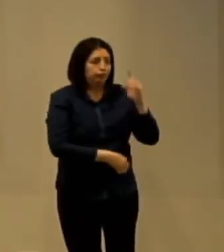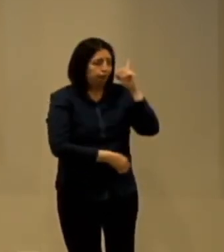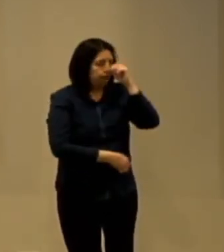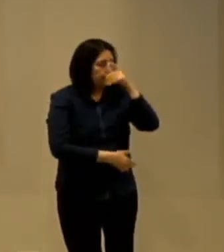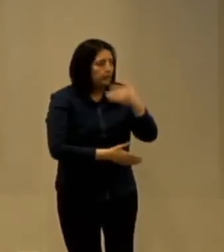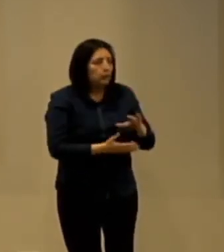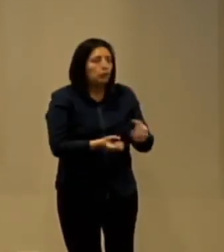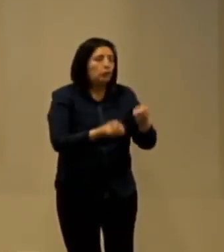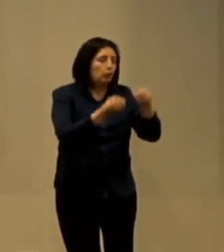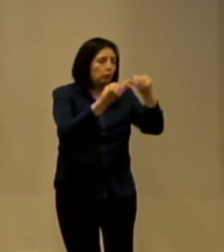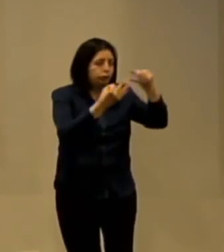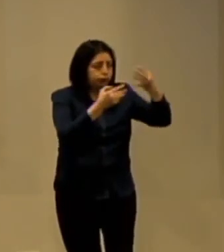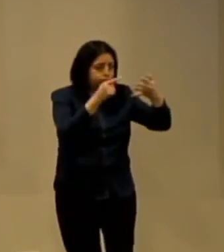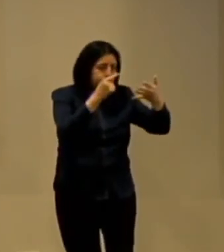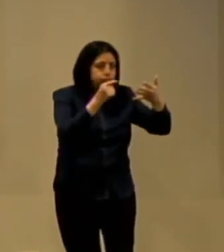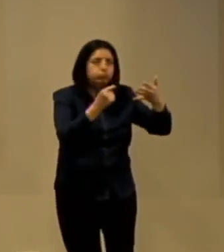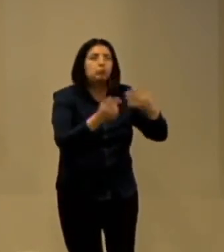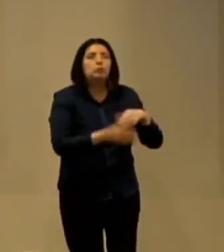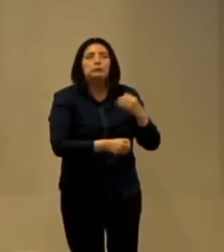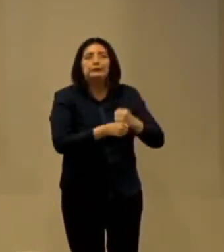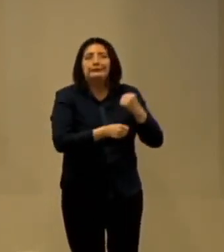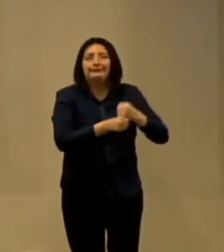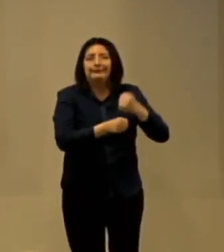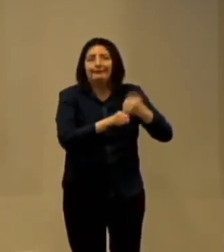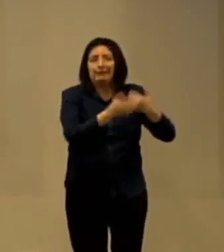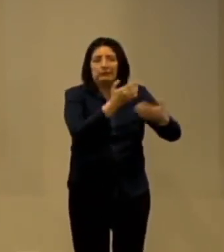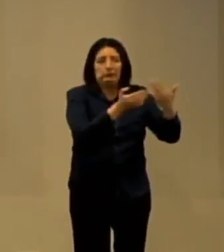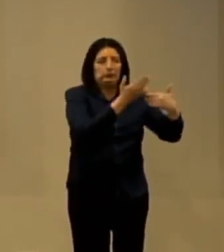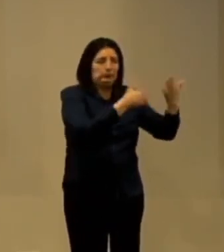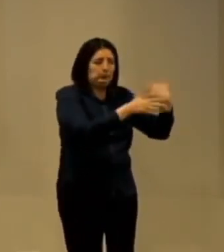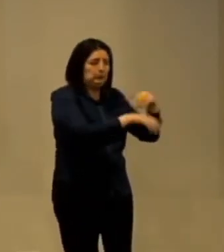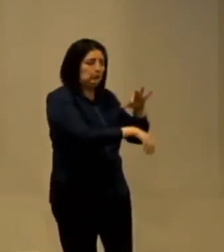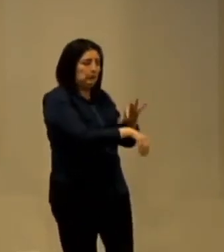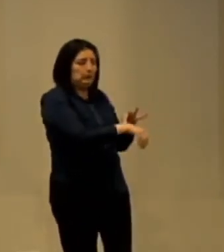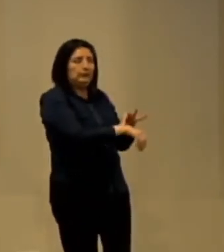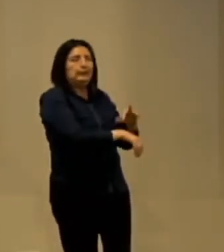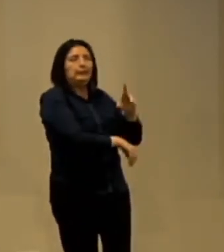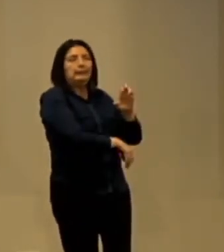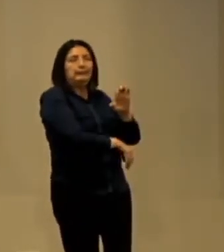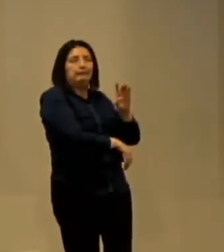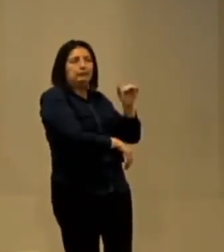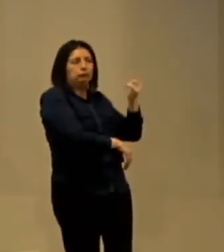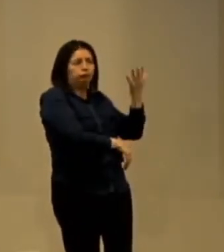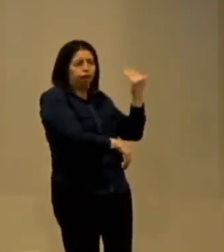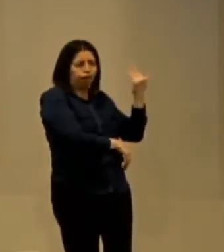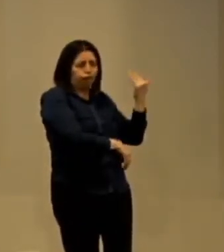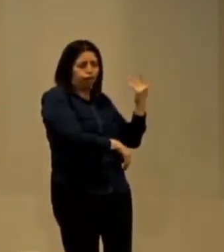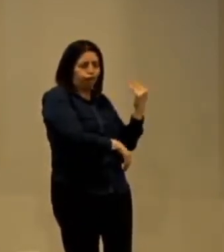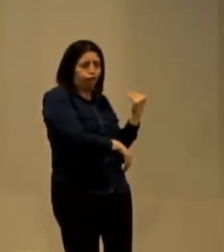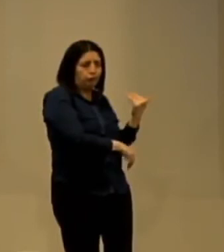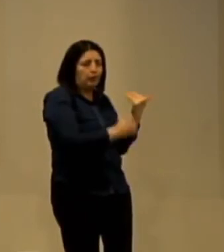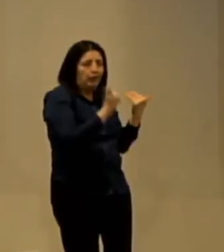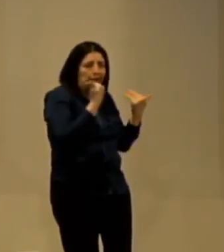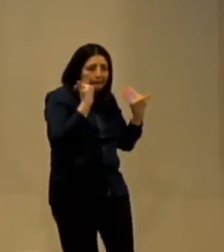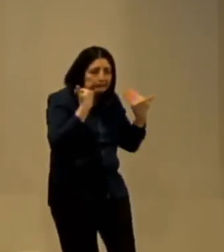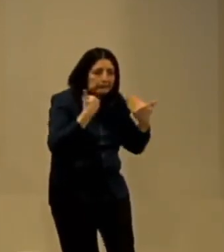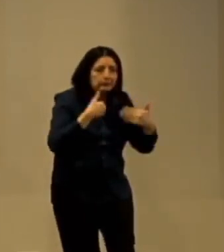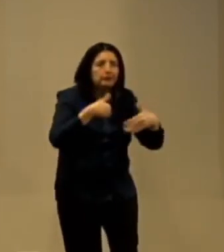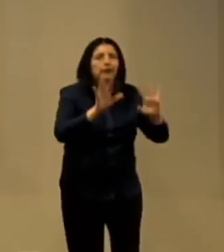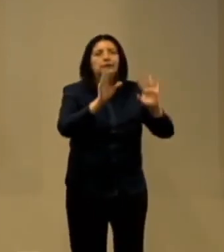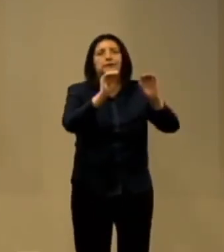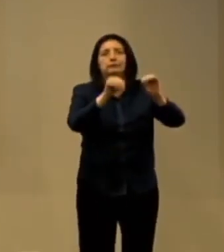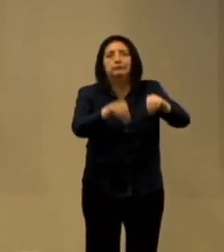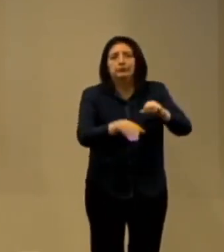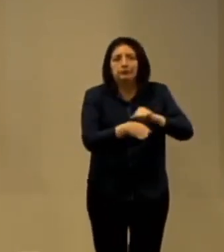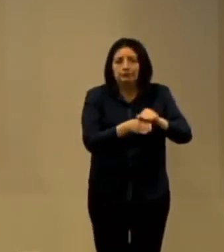los calificadores y todo eso. Es un trabajo que venían haciendo ya con la doctora Adriana Rebasa hace mucho tiempo. Por fin se está aplicando lo que